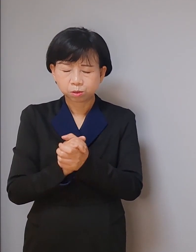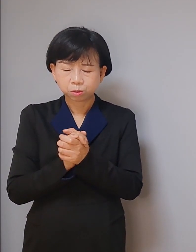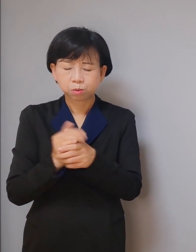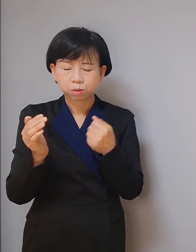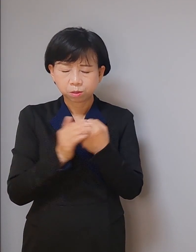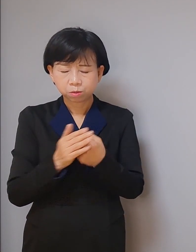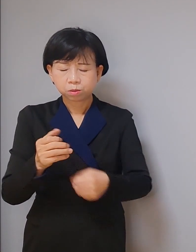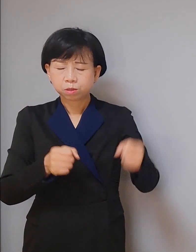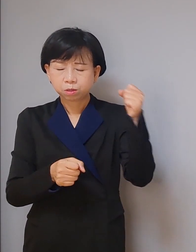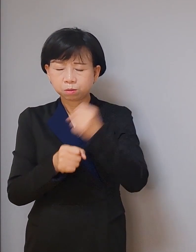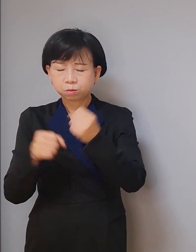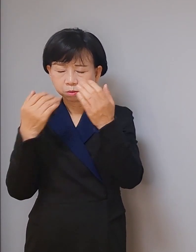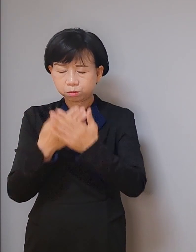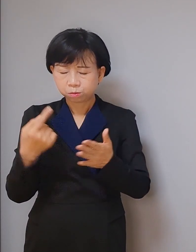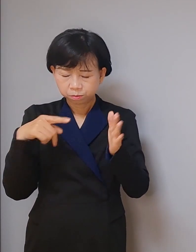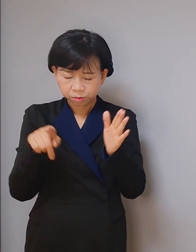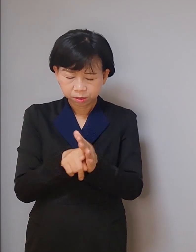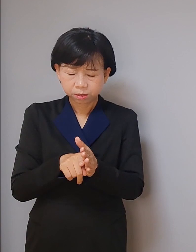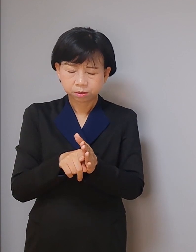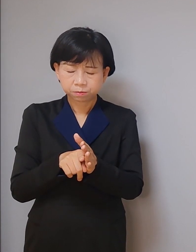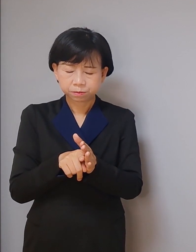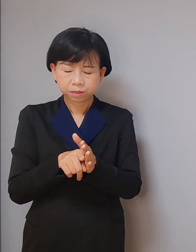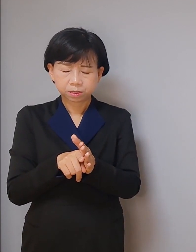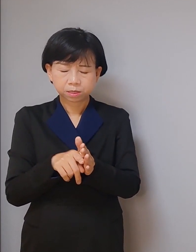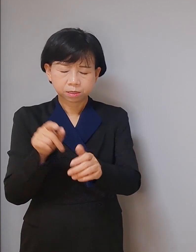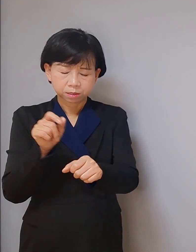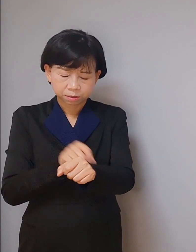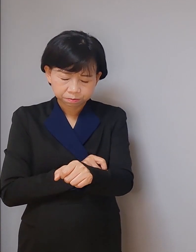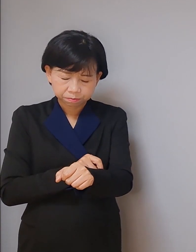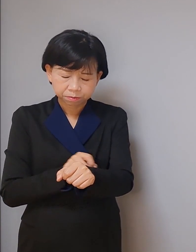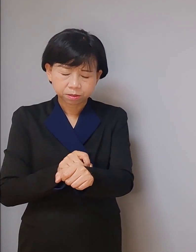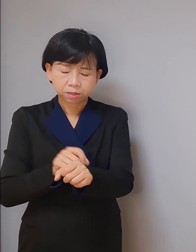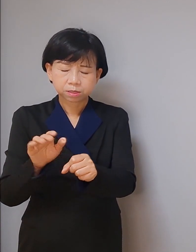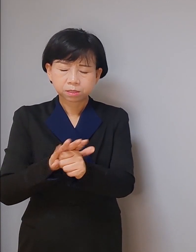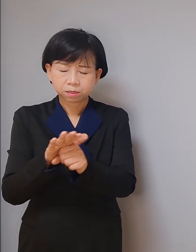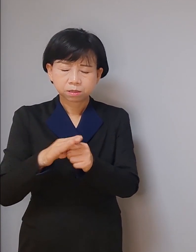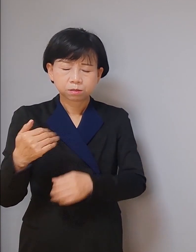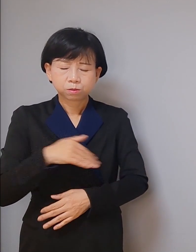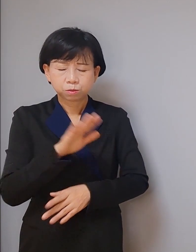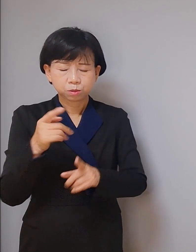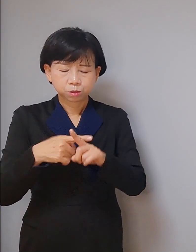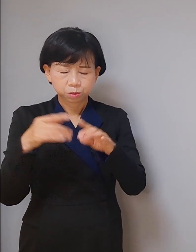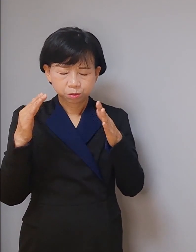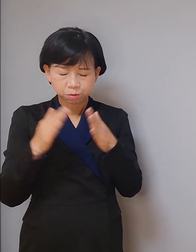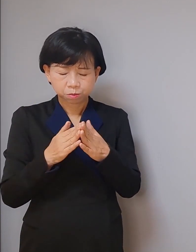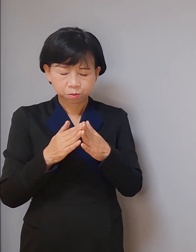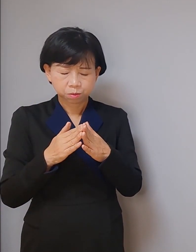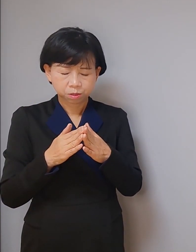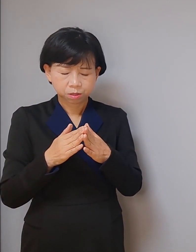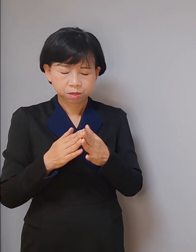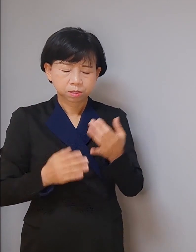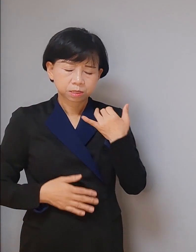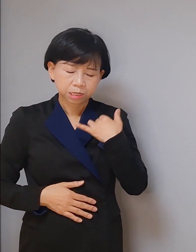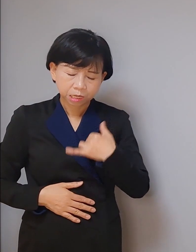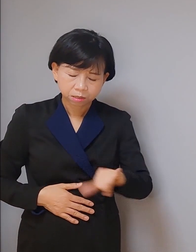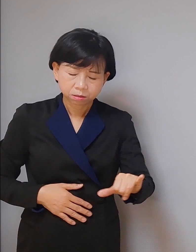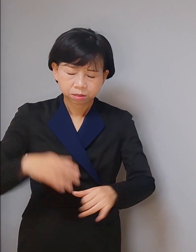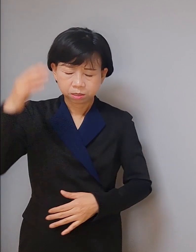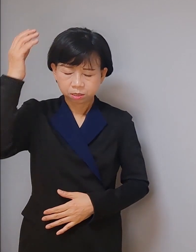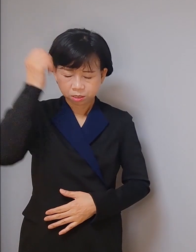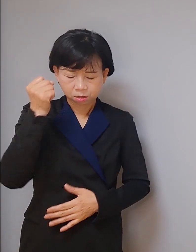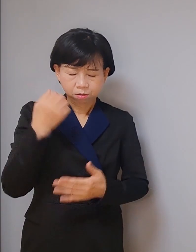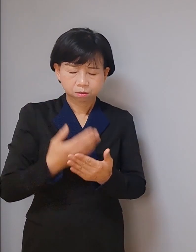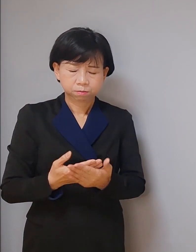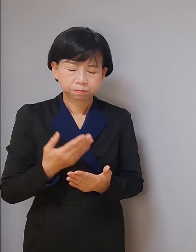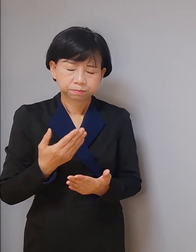줄 믿습니다. 하나님, 특별히 사랑하는 우리 교회의 우리 다음 세대들을 또